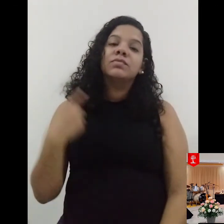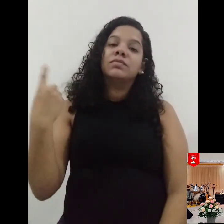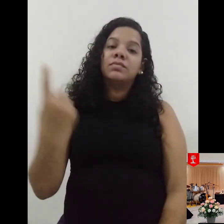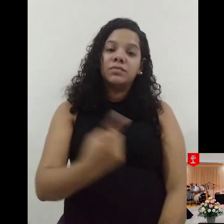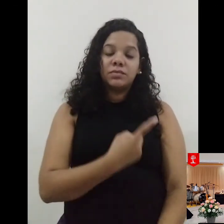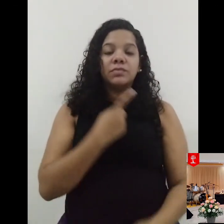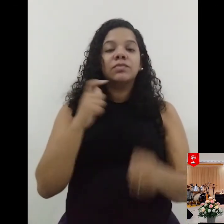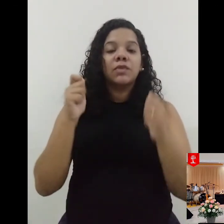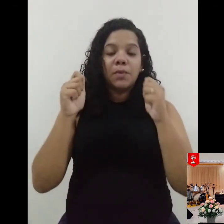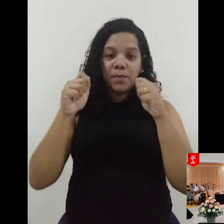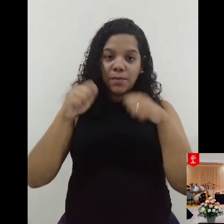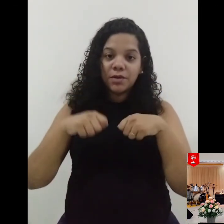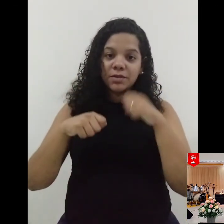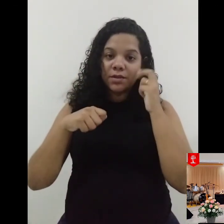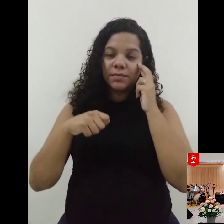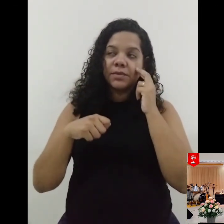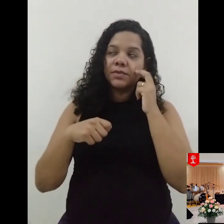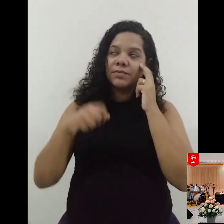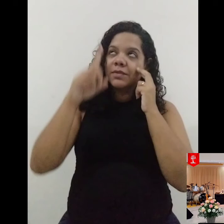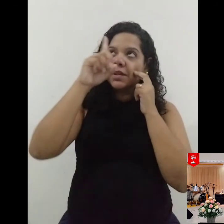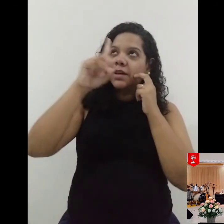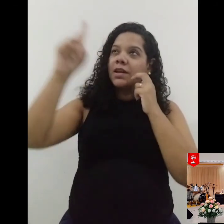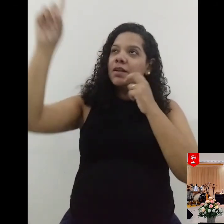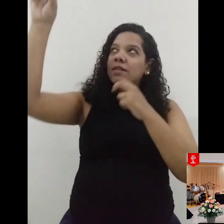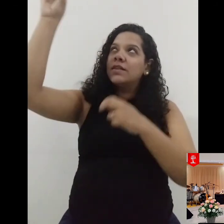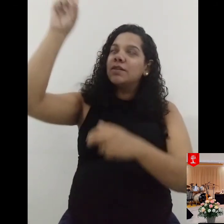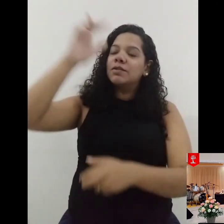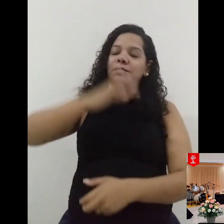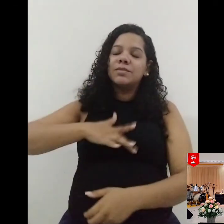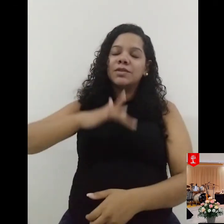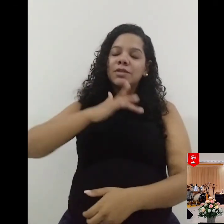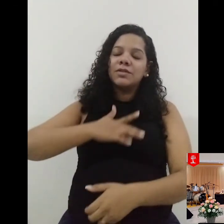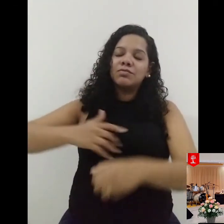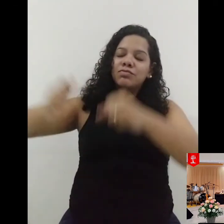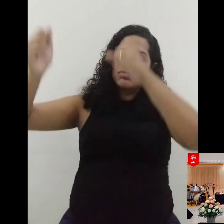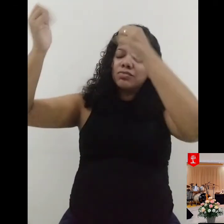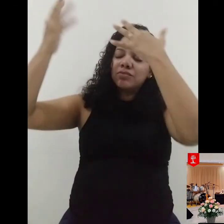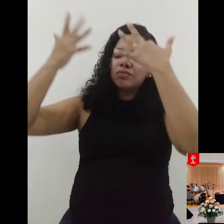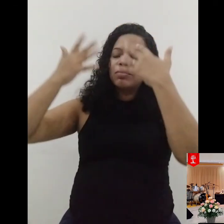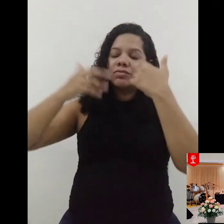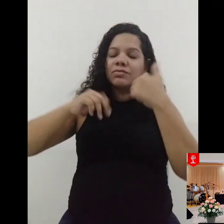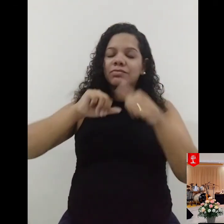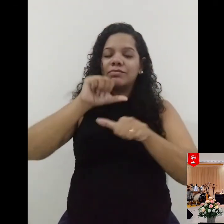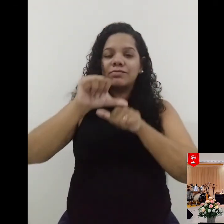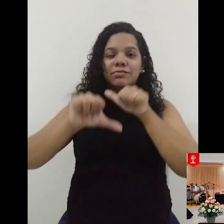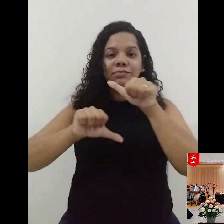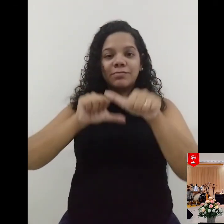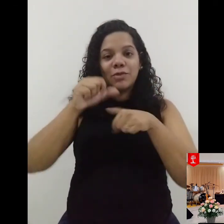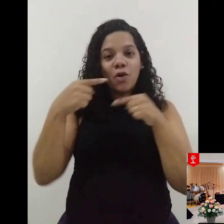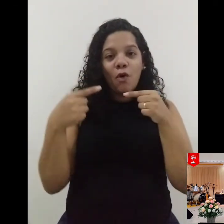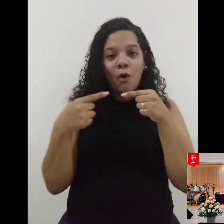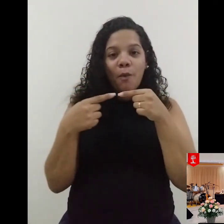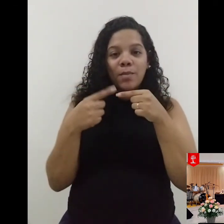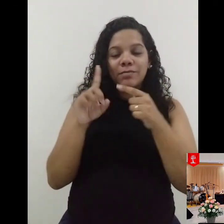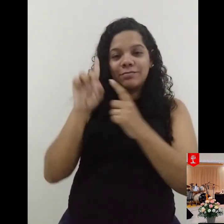palavra. Nós pedimos humildemente que através do teu Espírito sejamos